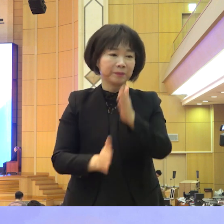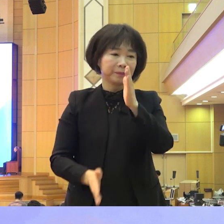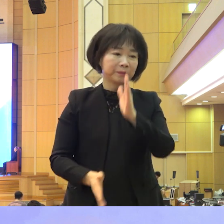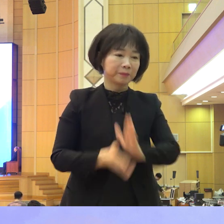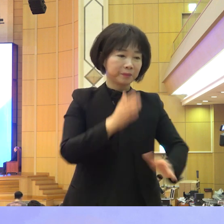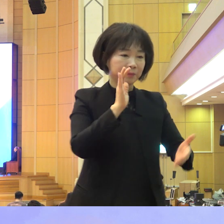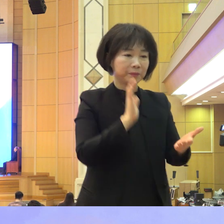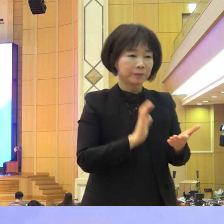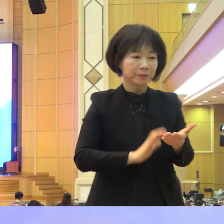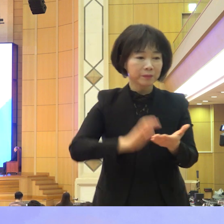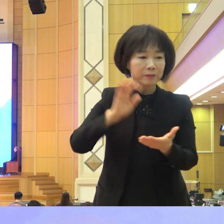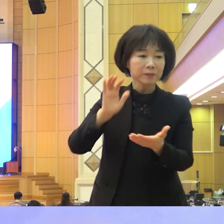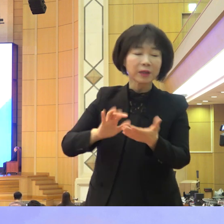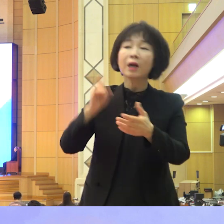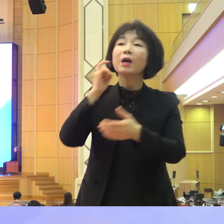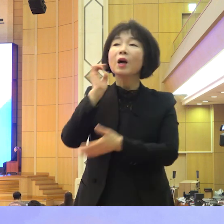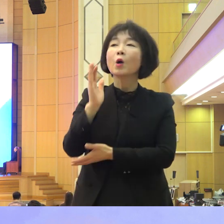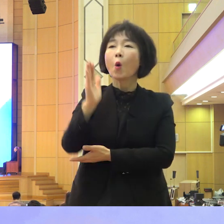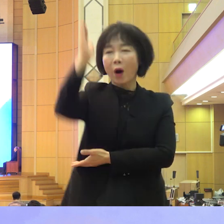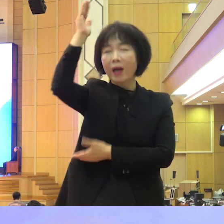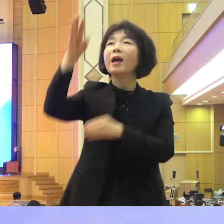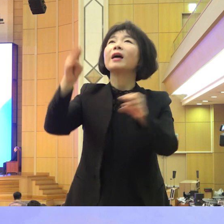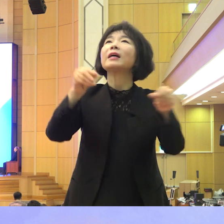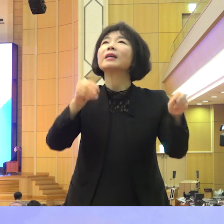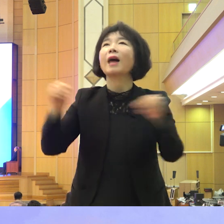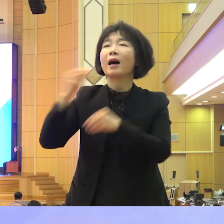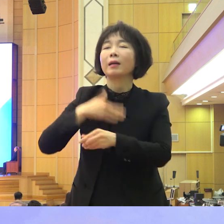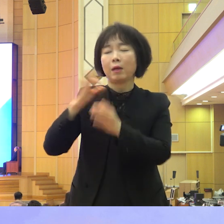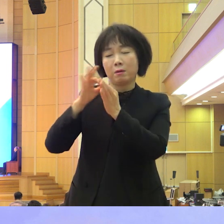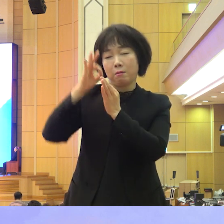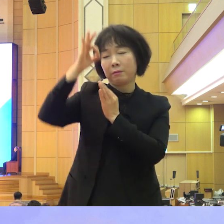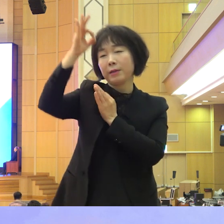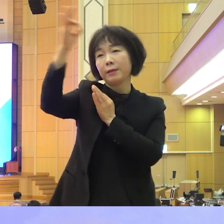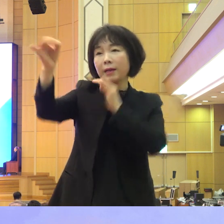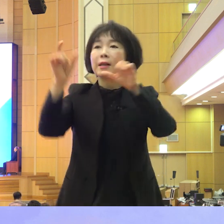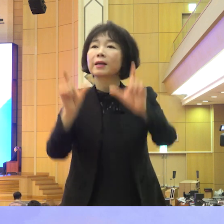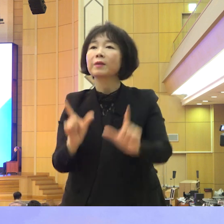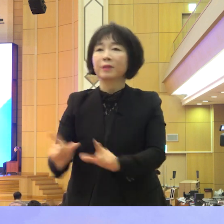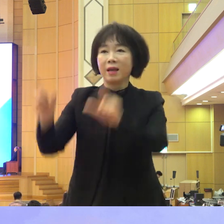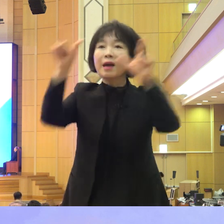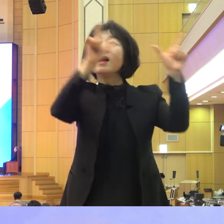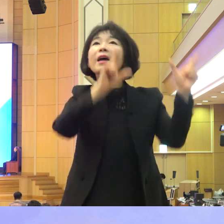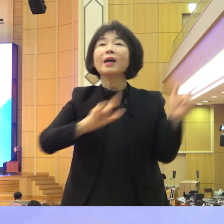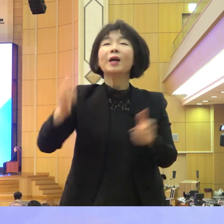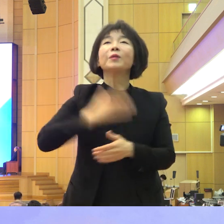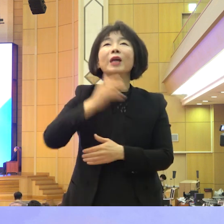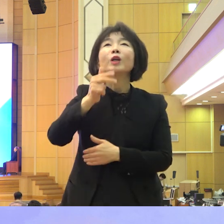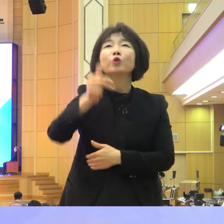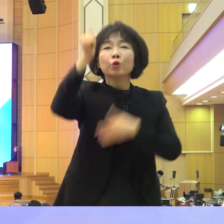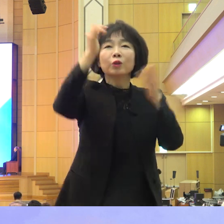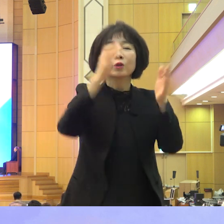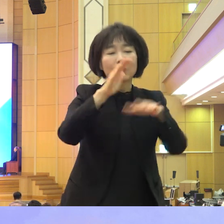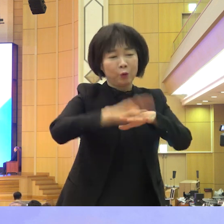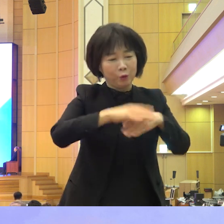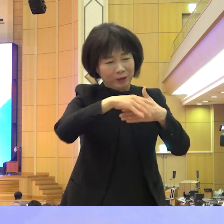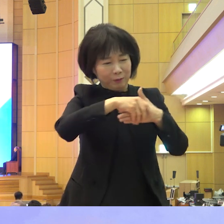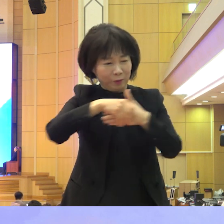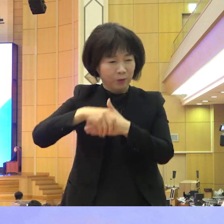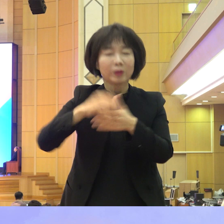없도다. 저 영광의 땅에 나 길이 살겠네.